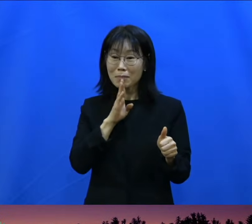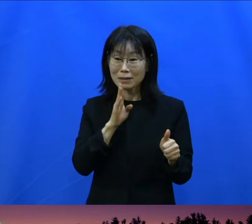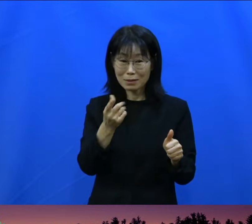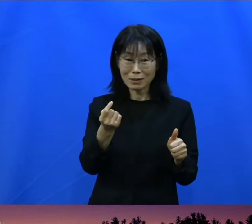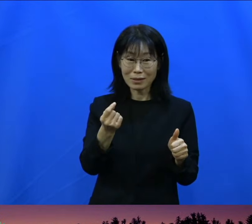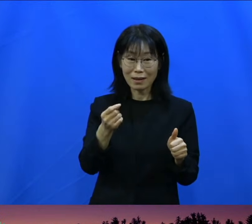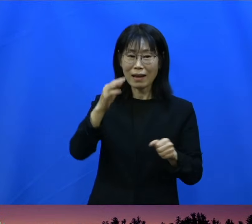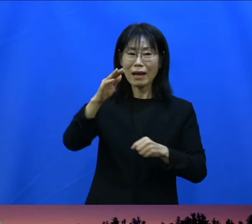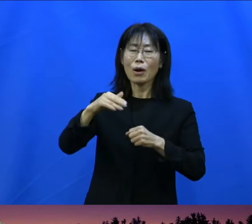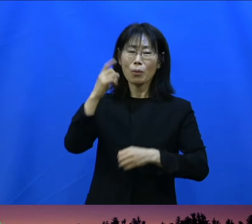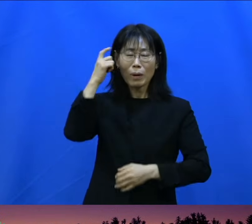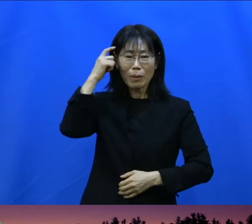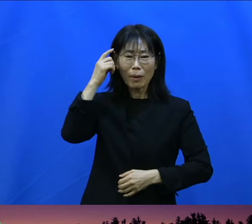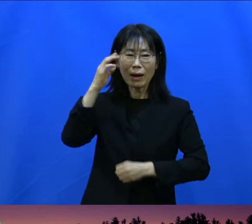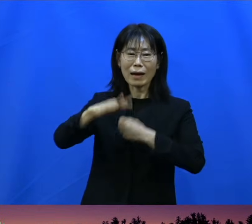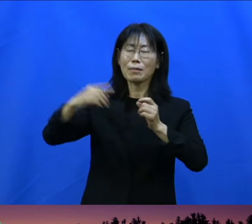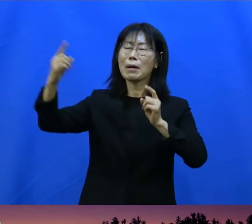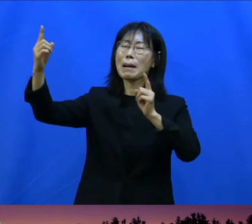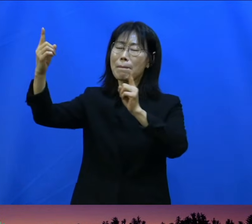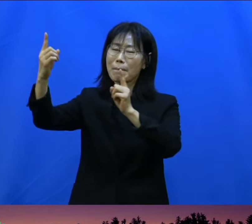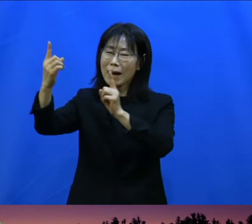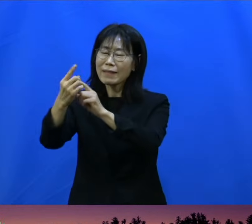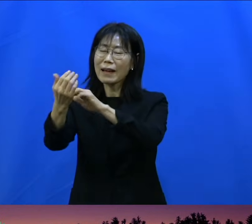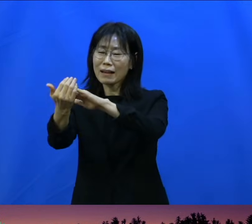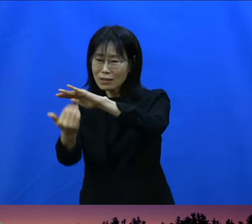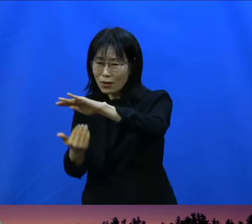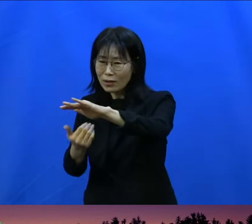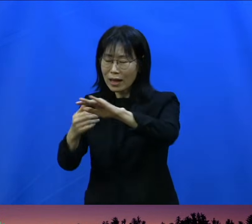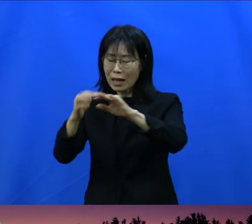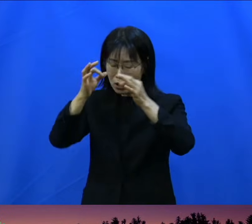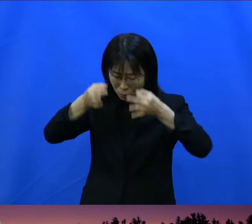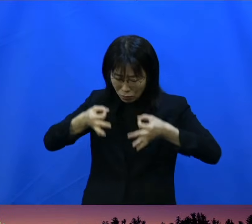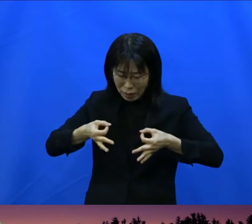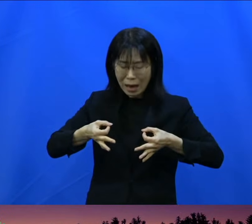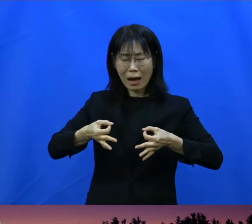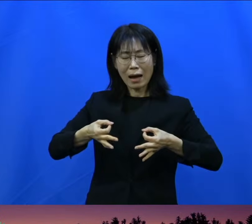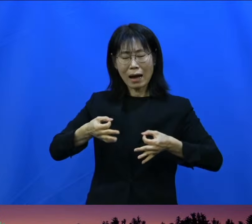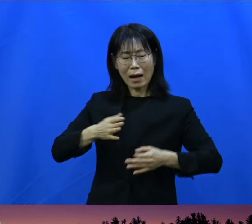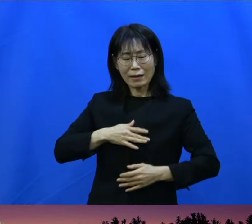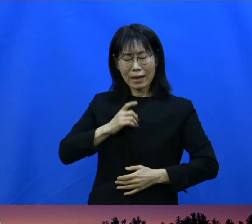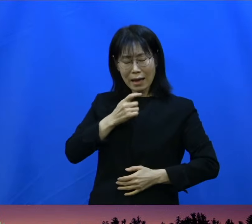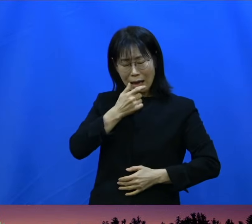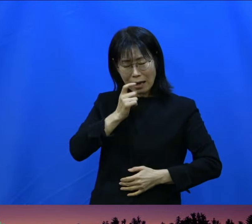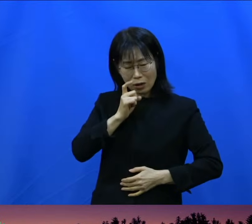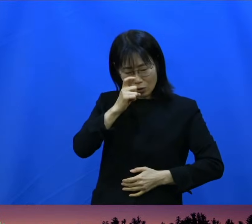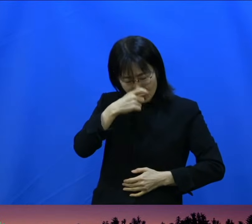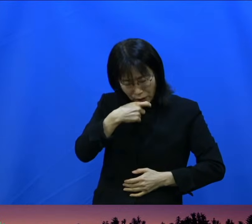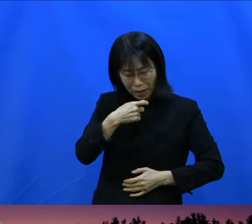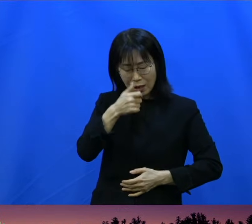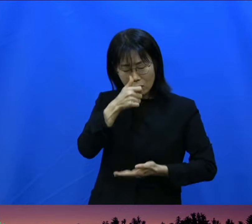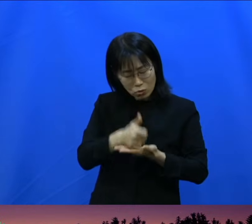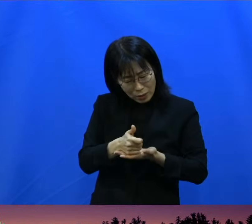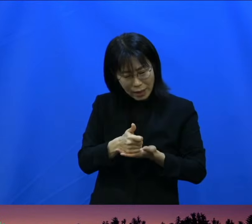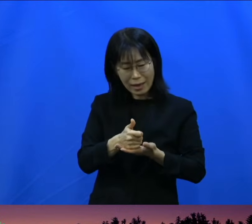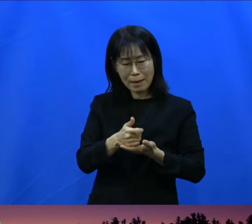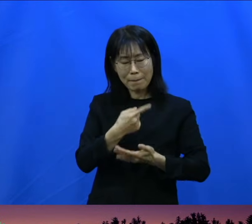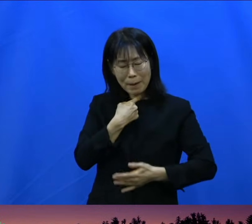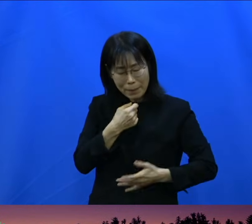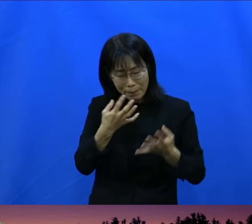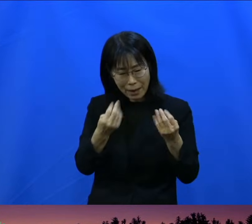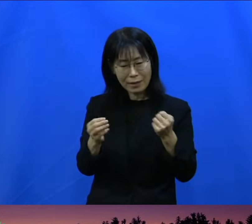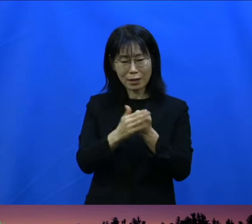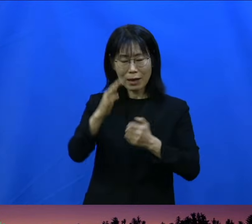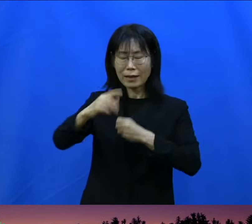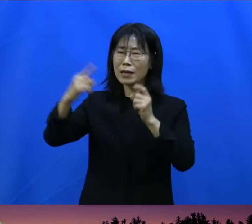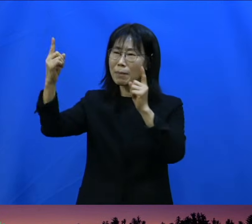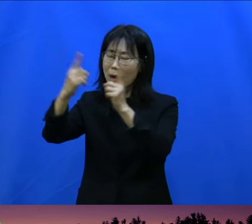본 것입니다. 자아에 대한 절망을 해야 돼요, 여러분. 그래서 그 자아에 대한 밑바닥까지 내려가 더